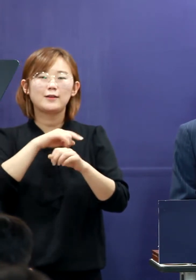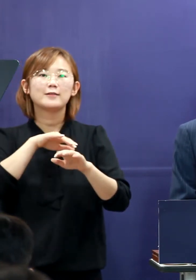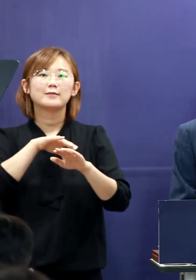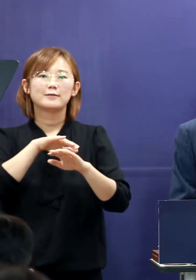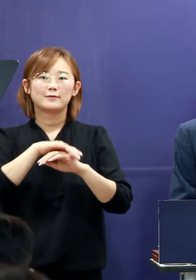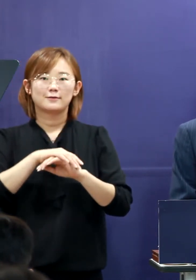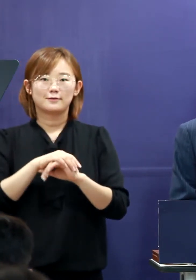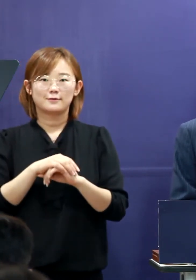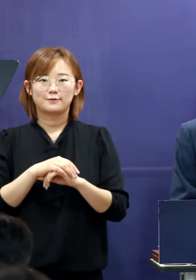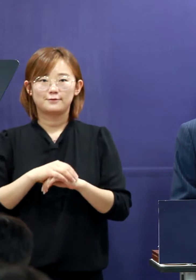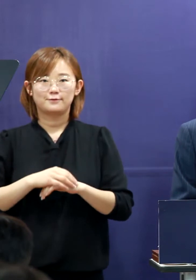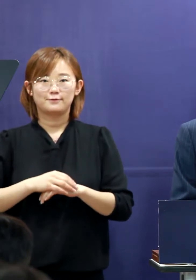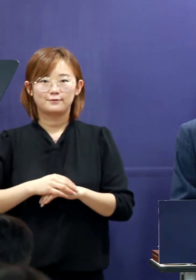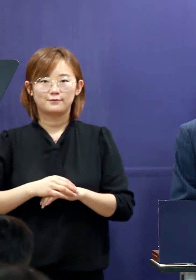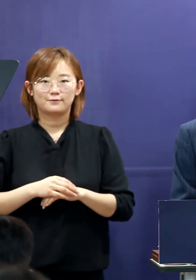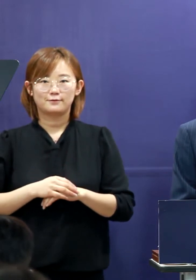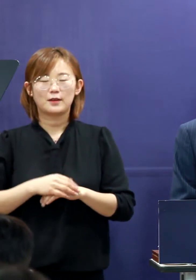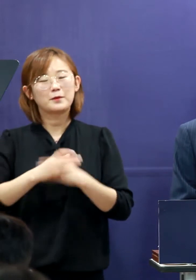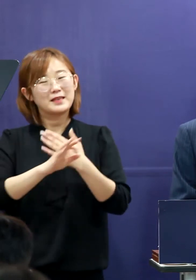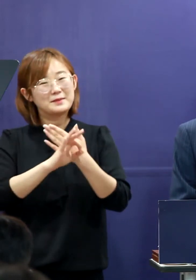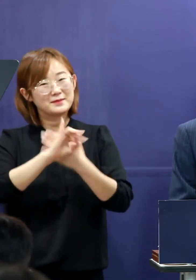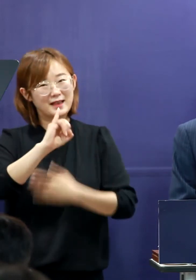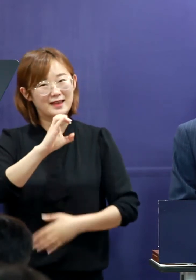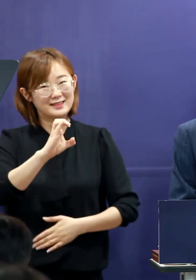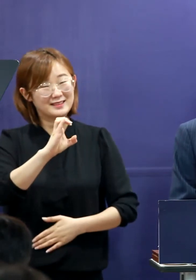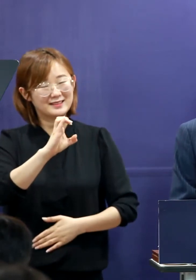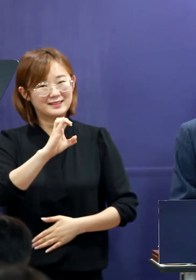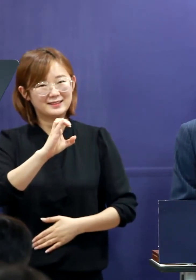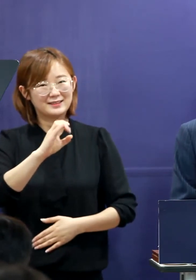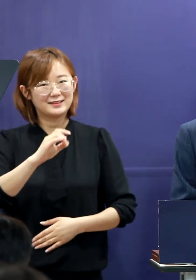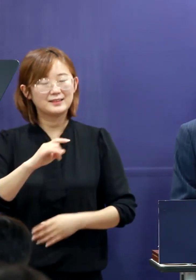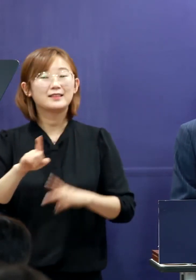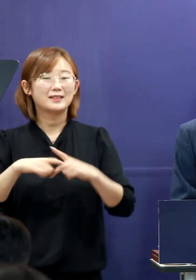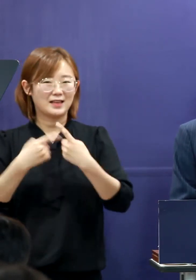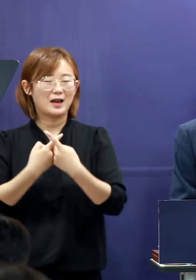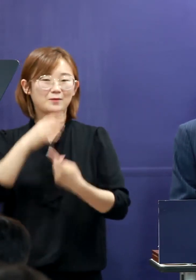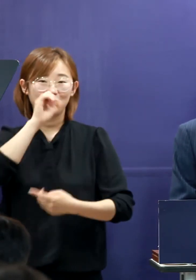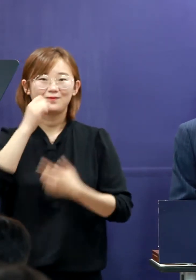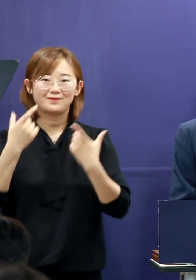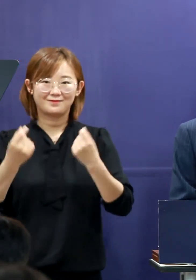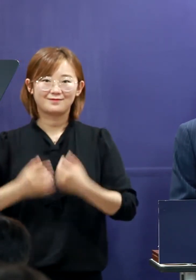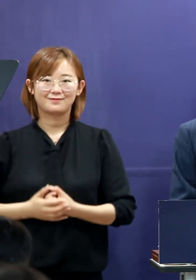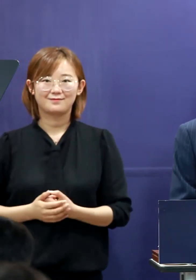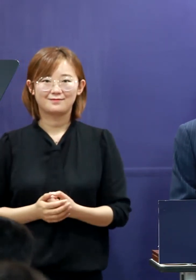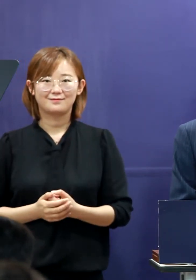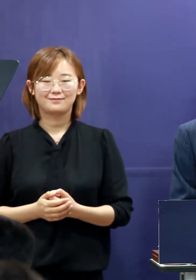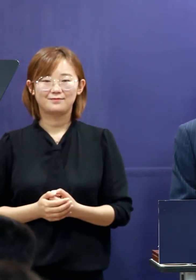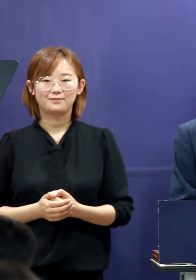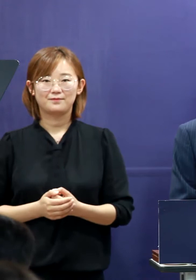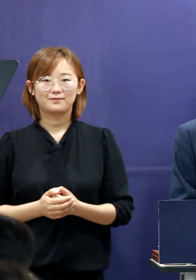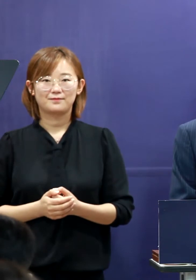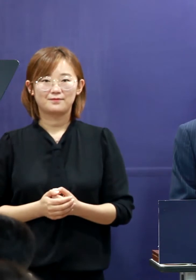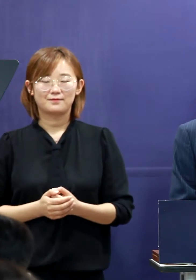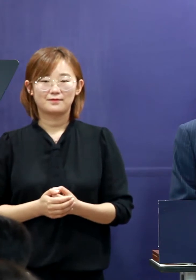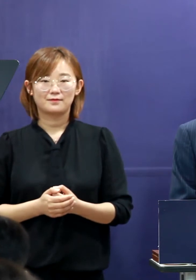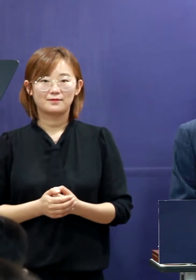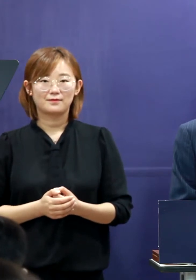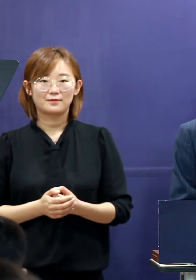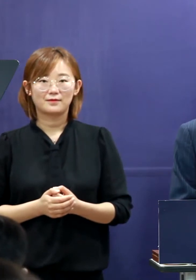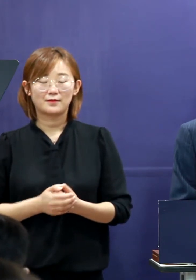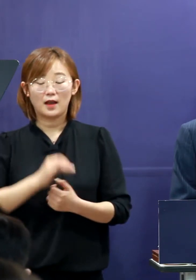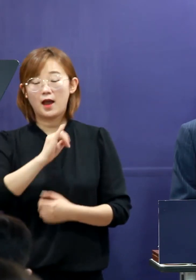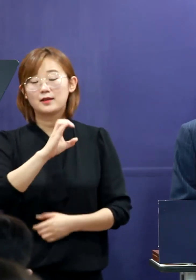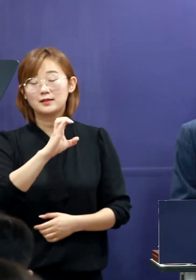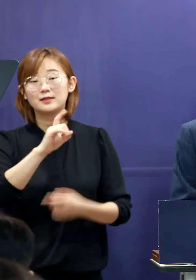설치 간이 나들목이 될 수가 라고 볼 수가 있는데, 그 설치에 대해서는 한번 검토를